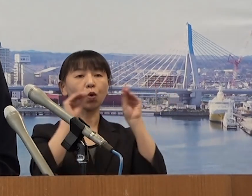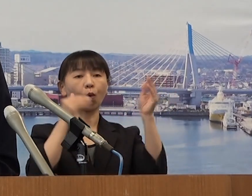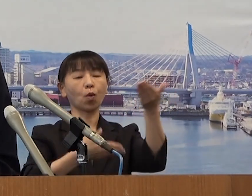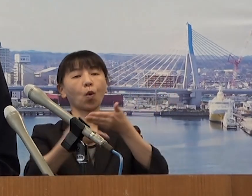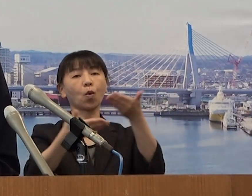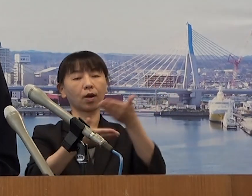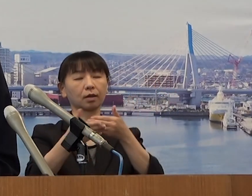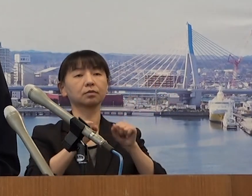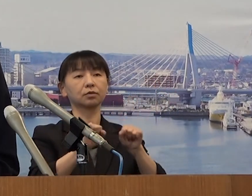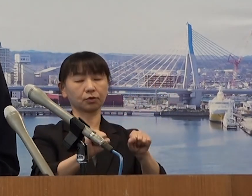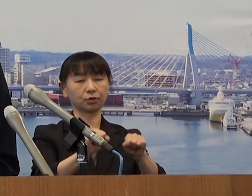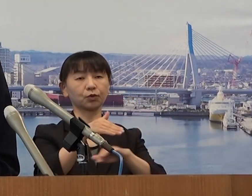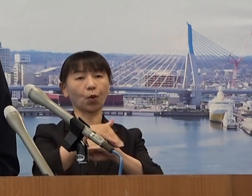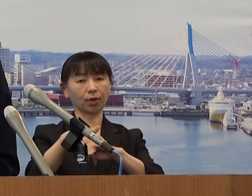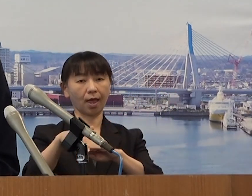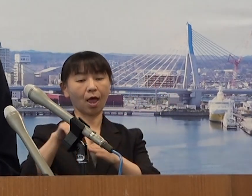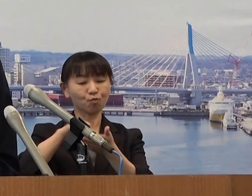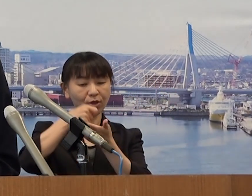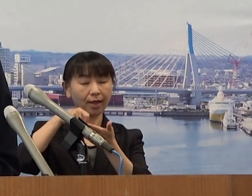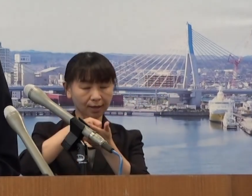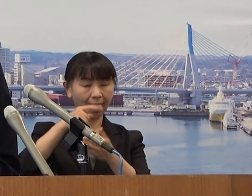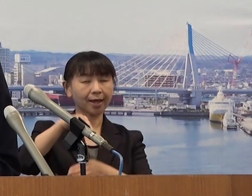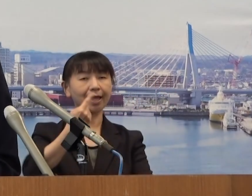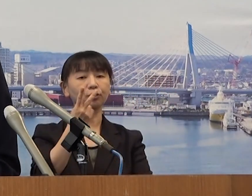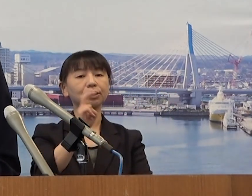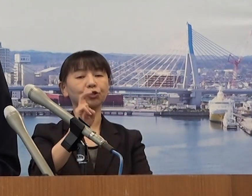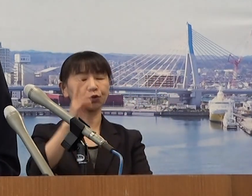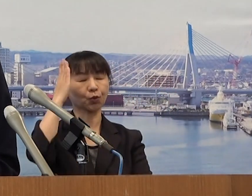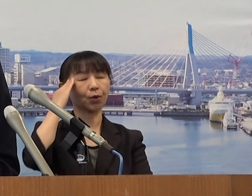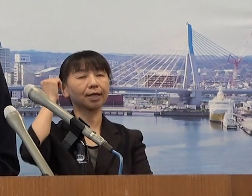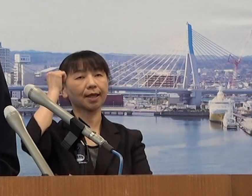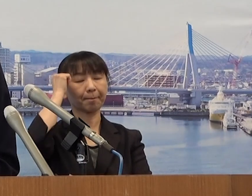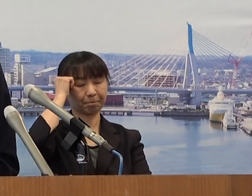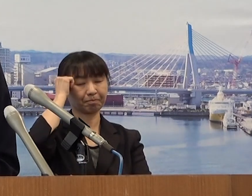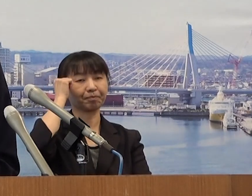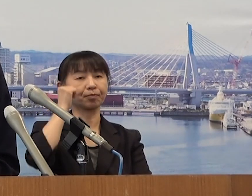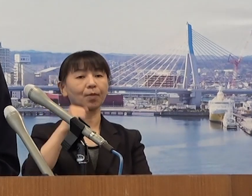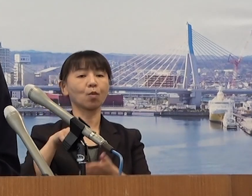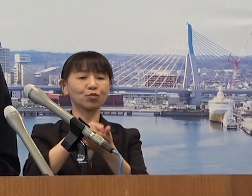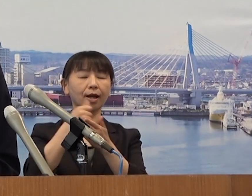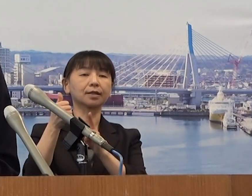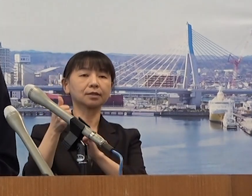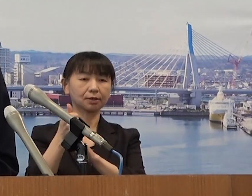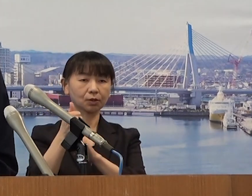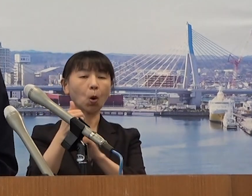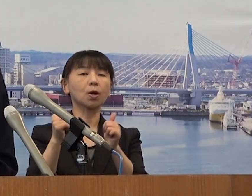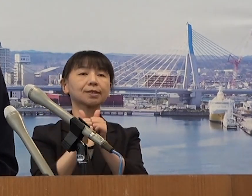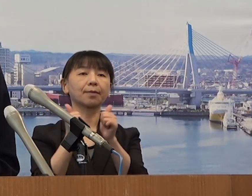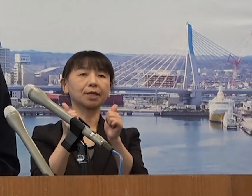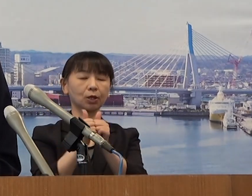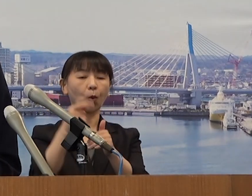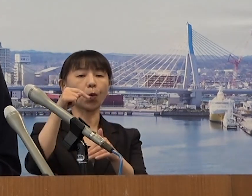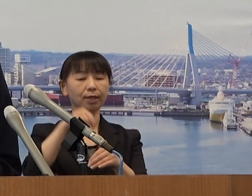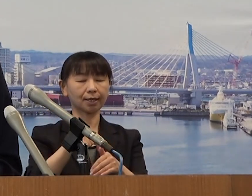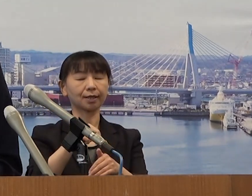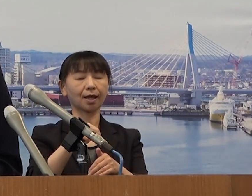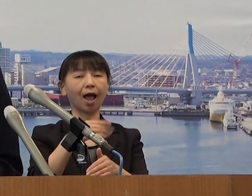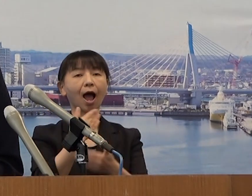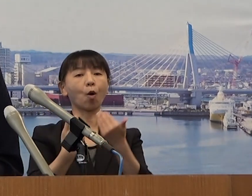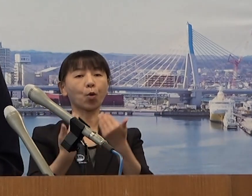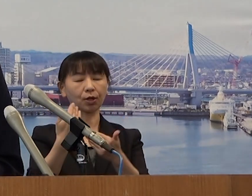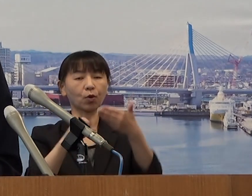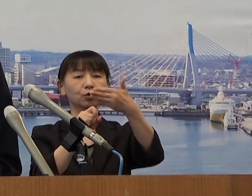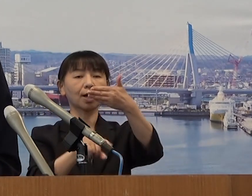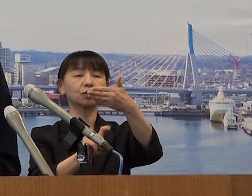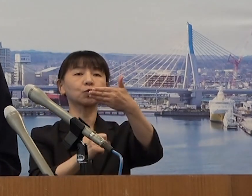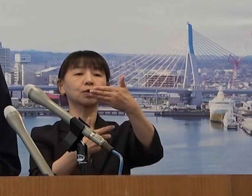等を行います。宗像志功生誕120年記念宗像志功サミット in 青森を9月17